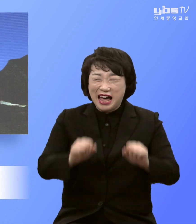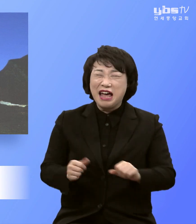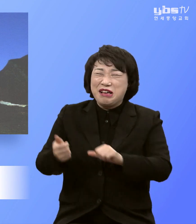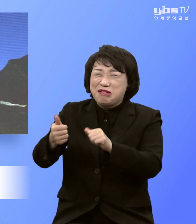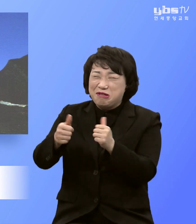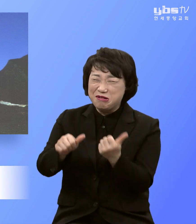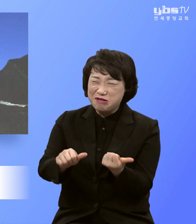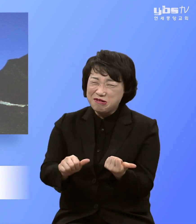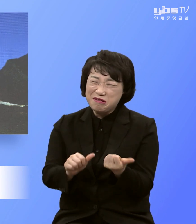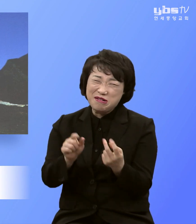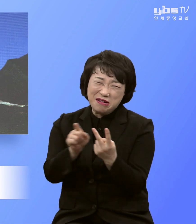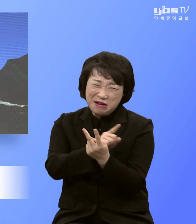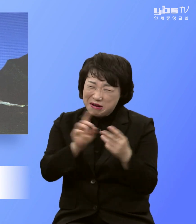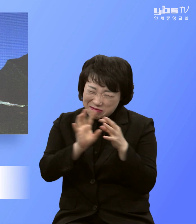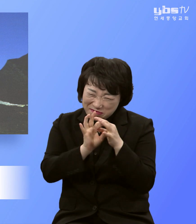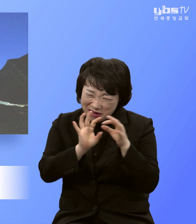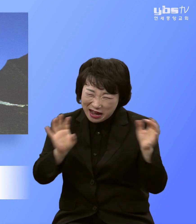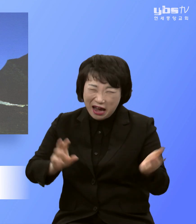살든지